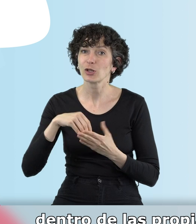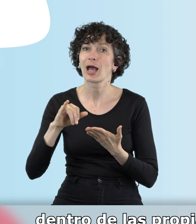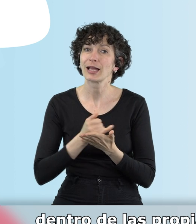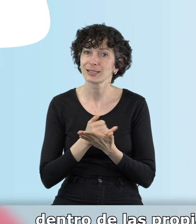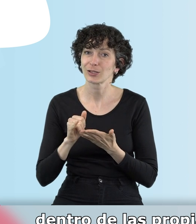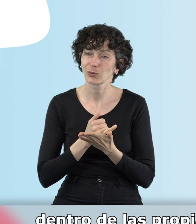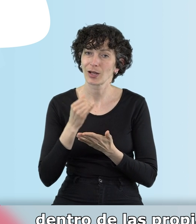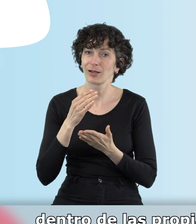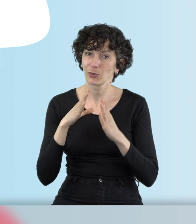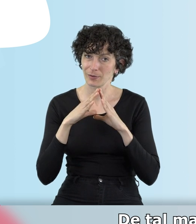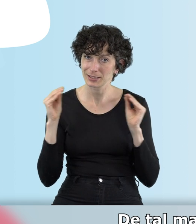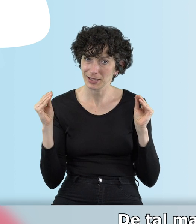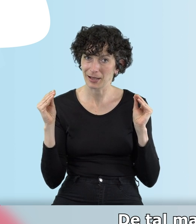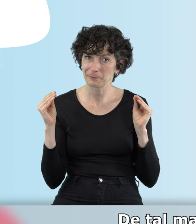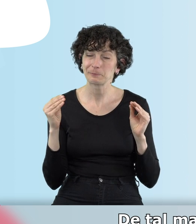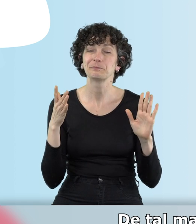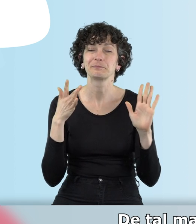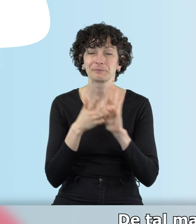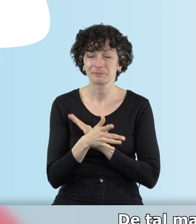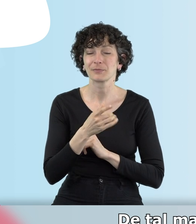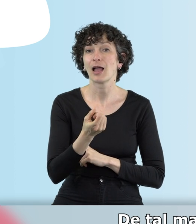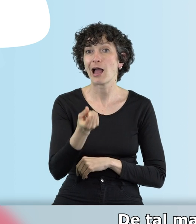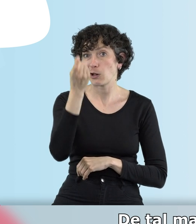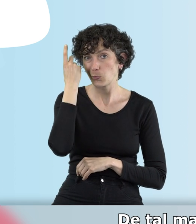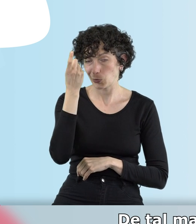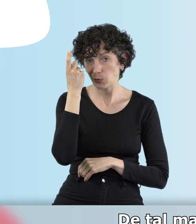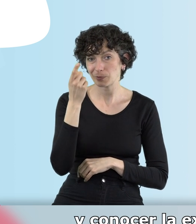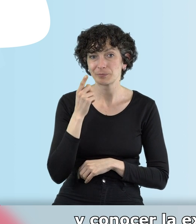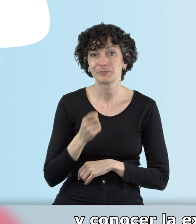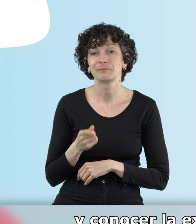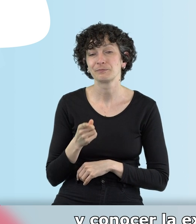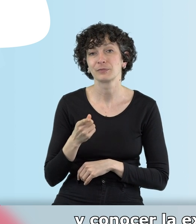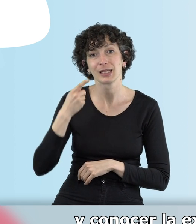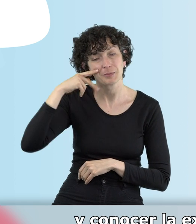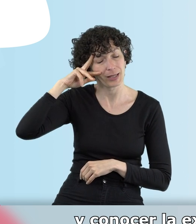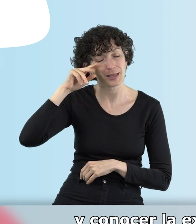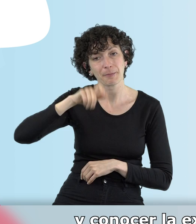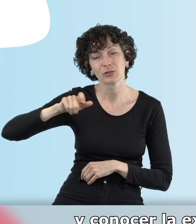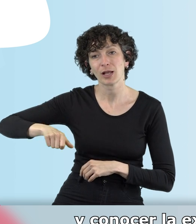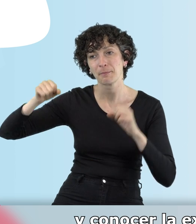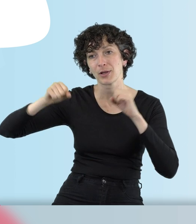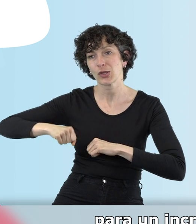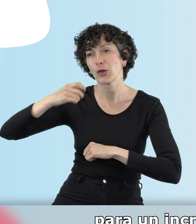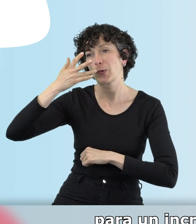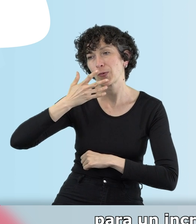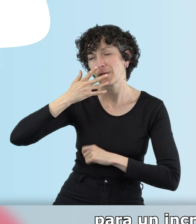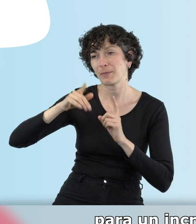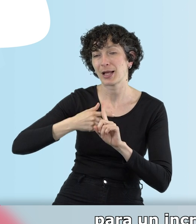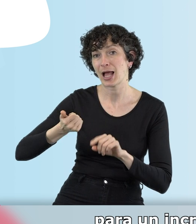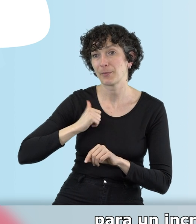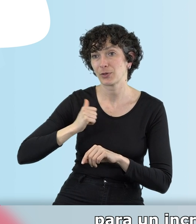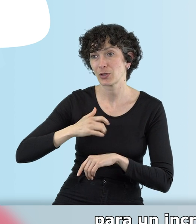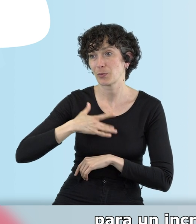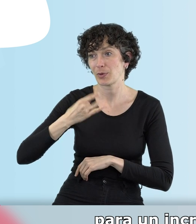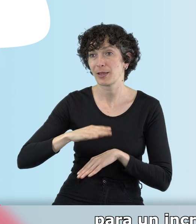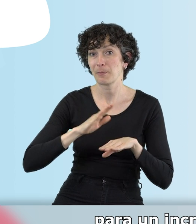propias asignaturas de la universidad, de tal manera que el alumnado puede aprovechar y conocer la experiencia de las personas mayores para un